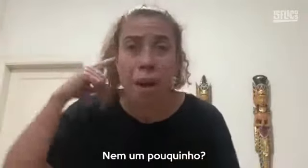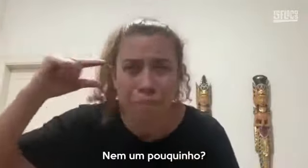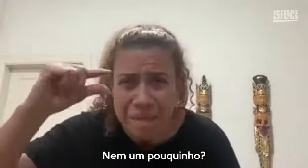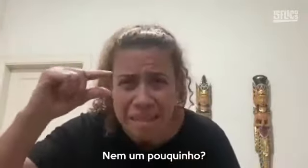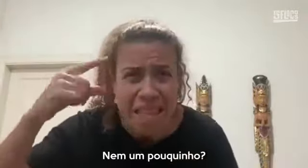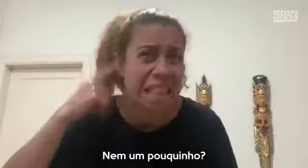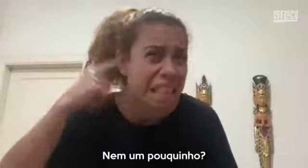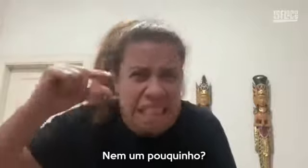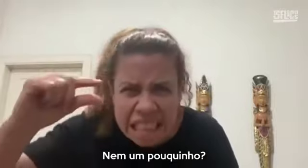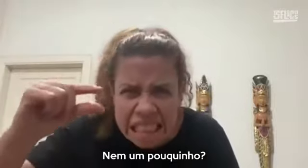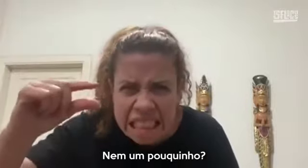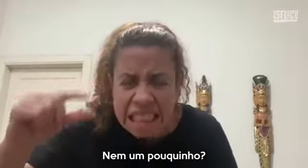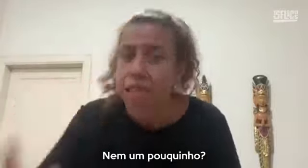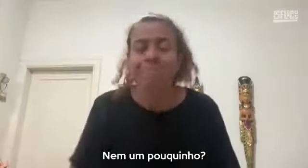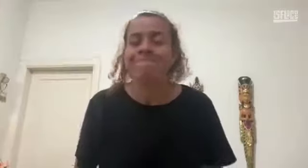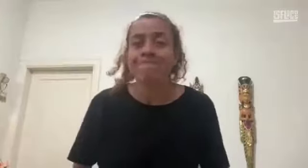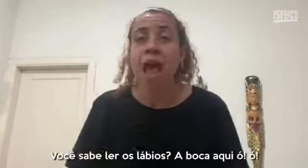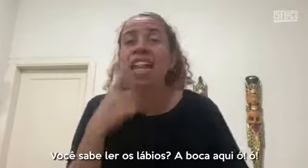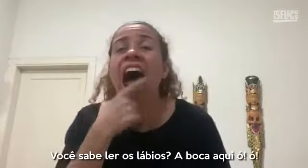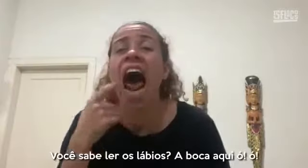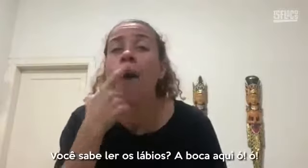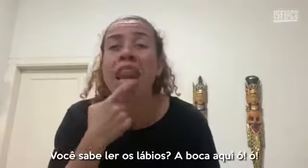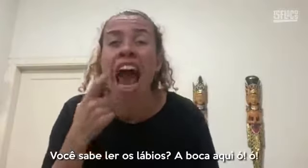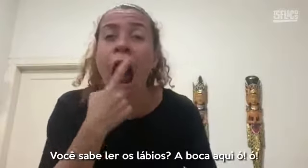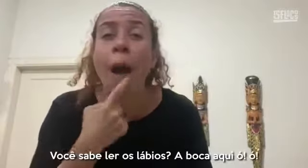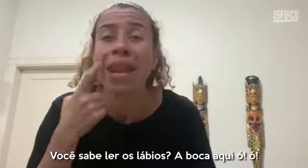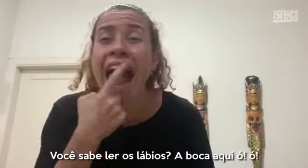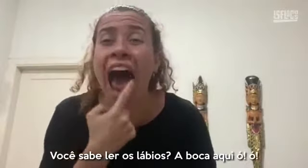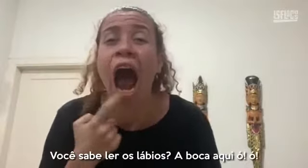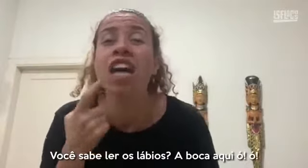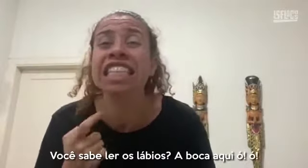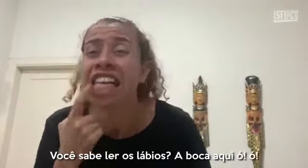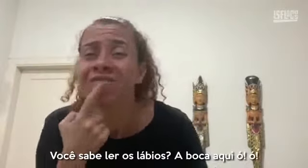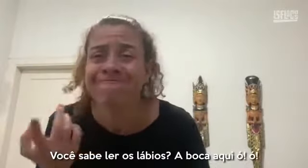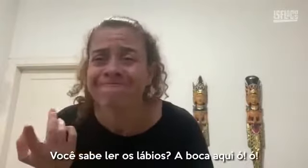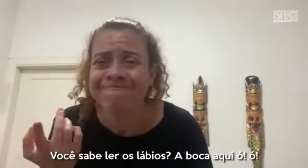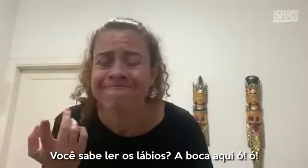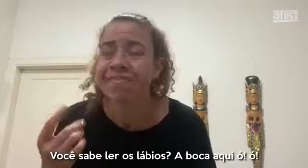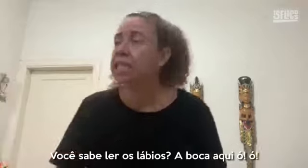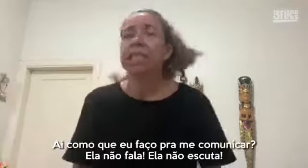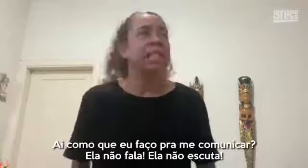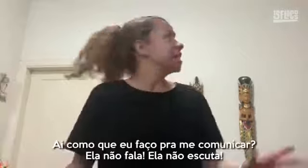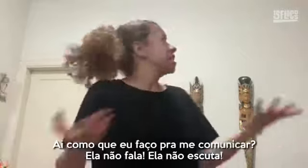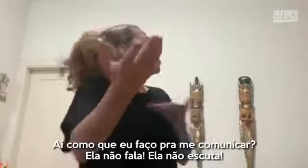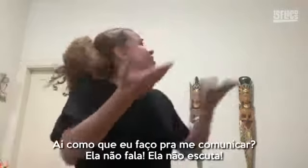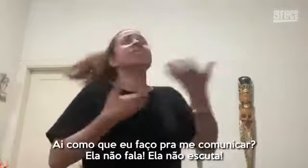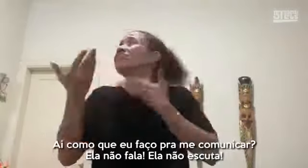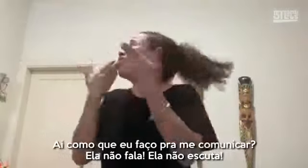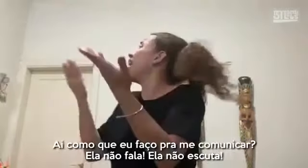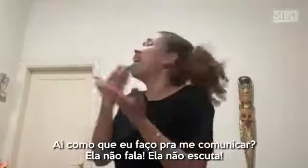Nem um pouquinho? Você sabe ler o lábio? Lê a boca aqui, ó. Ai, como que eu faço pra